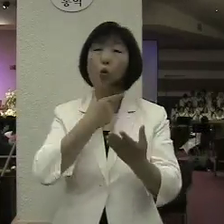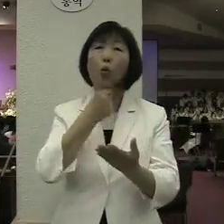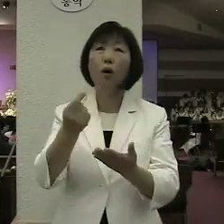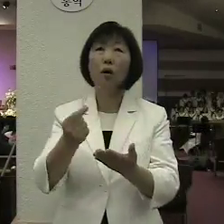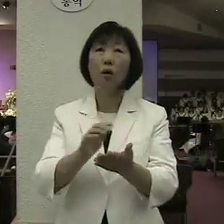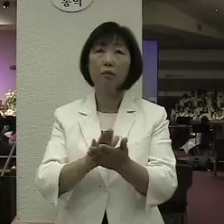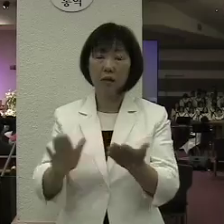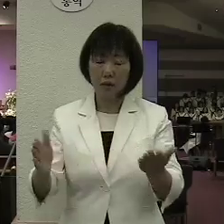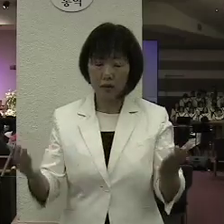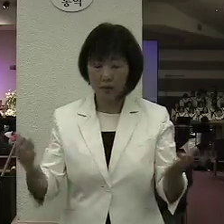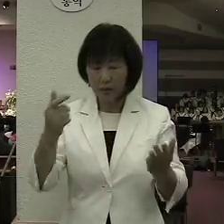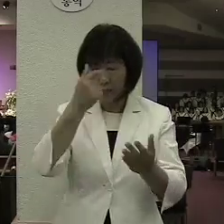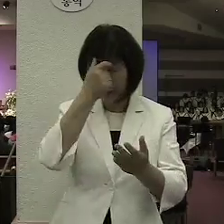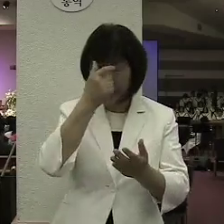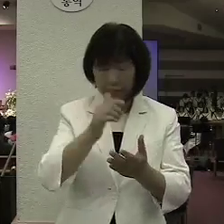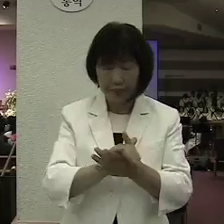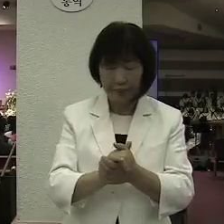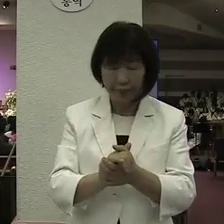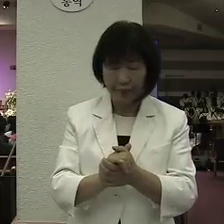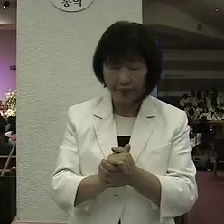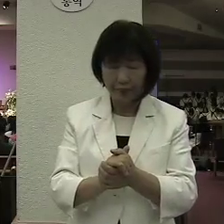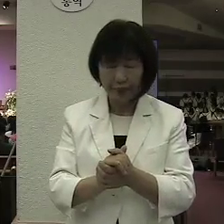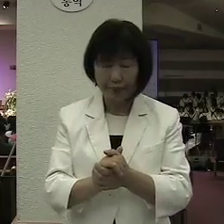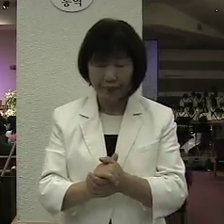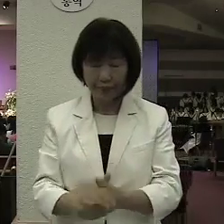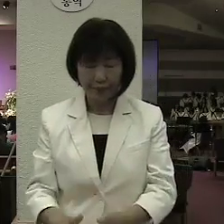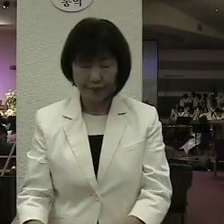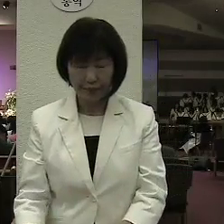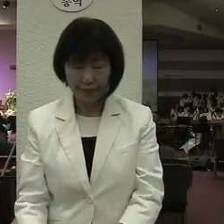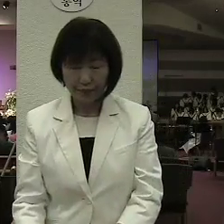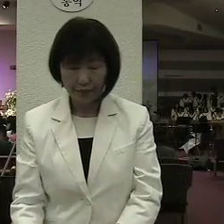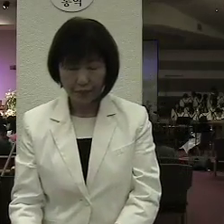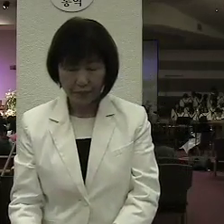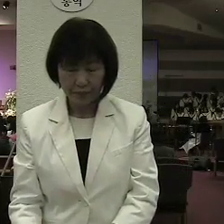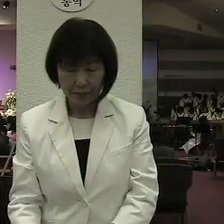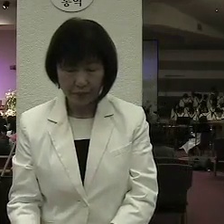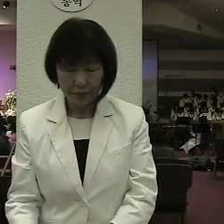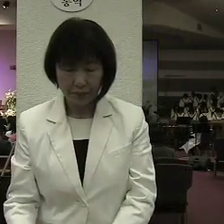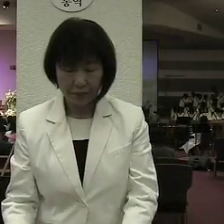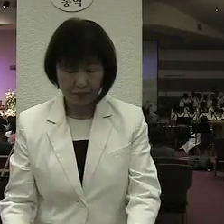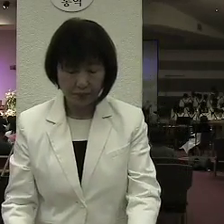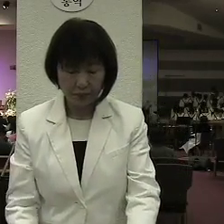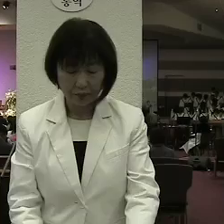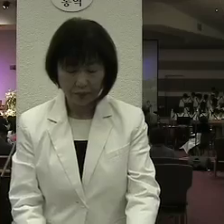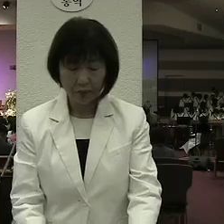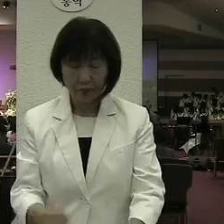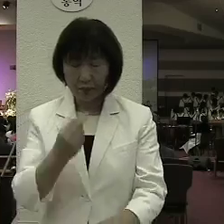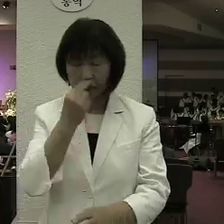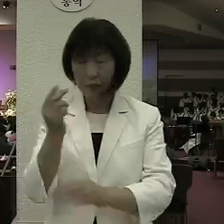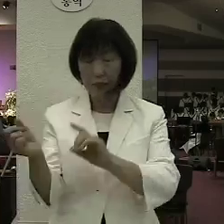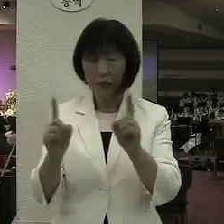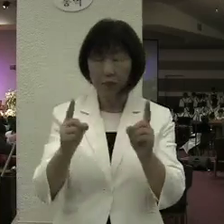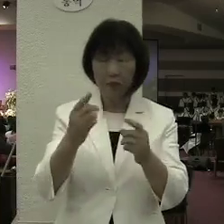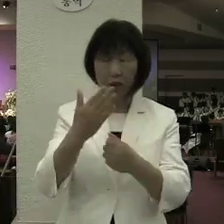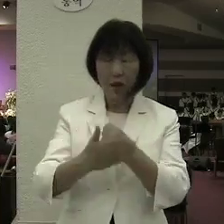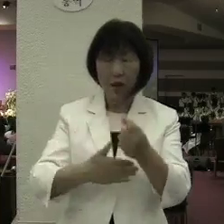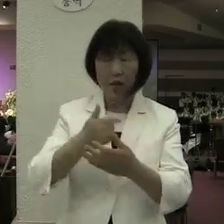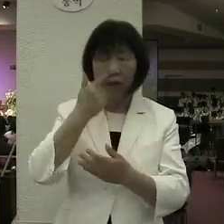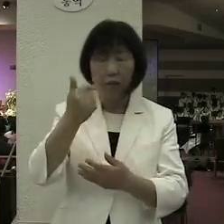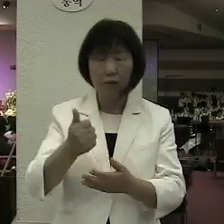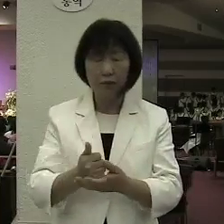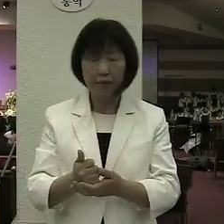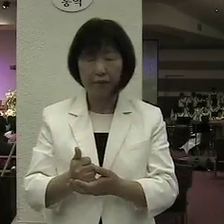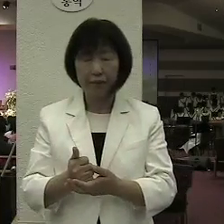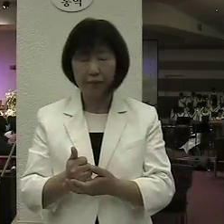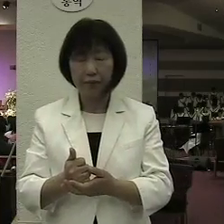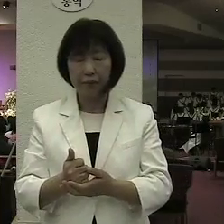오늘은 바로 하나님의 킹덤들이 하나님의 꿈을 안고 우리가 지금 힘들고 어렵지만 도리의 때 더욱더 하나님의 품을 안고 물이